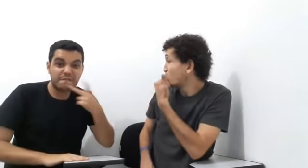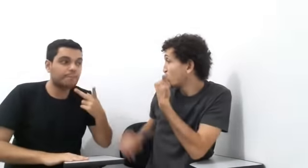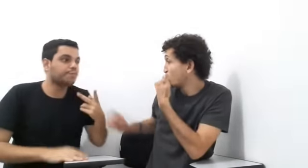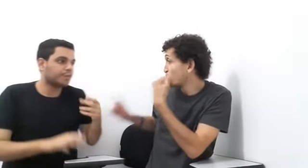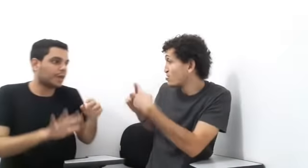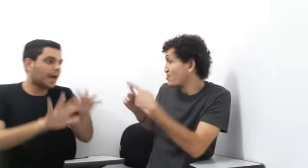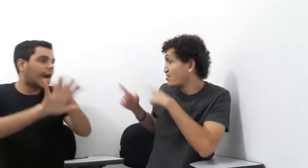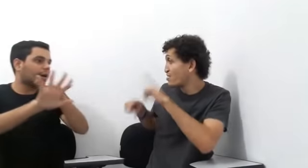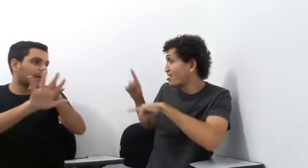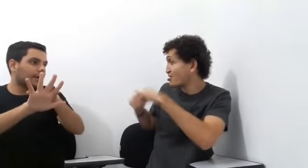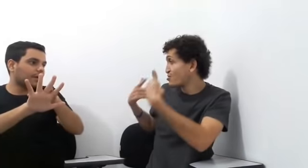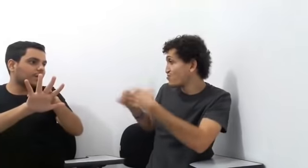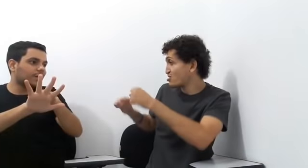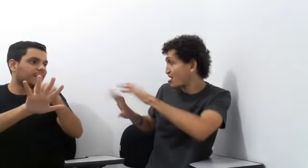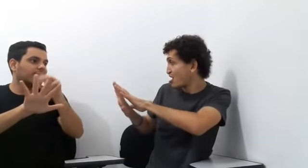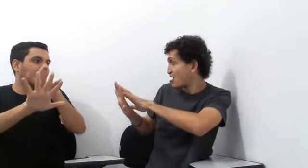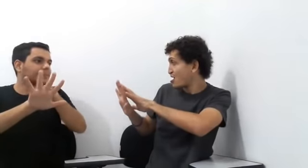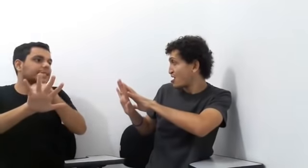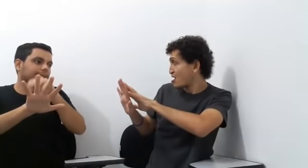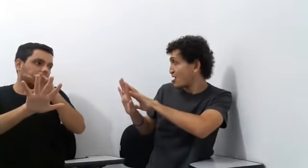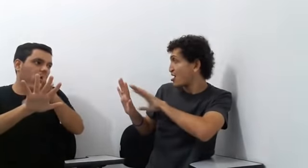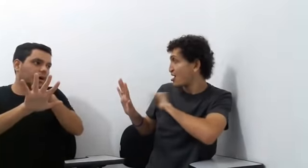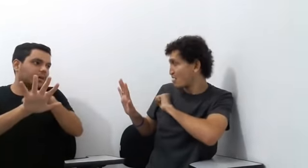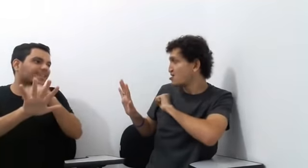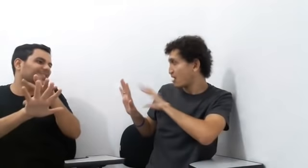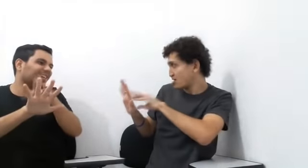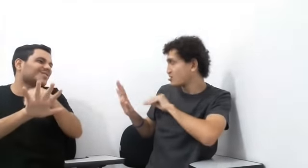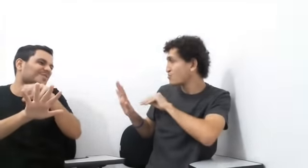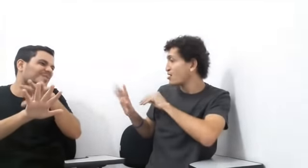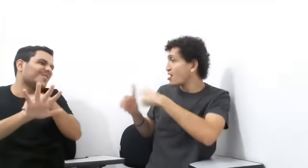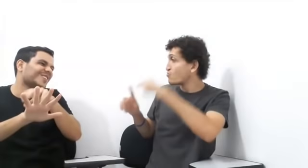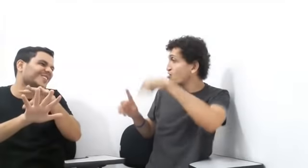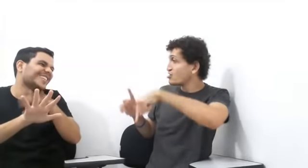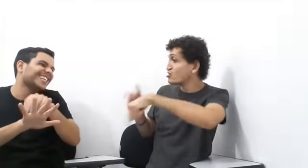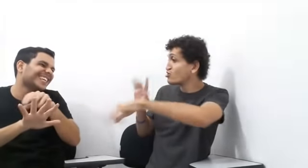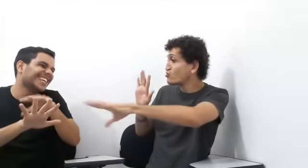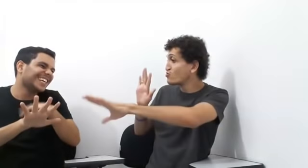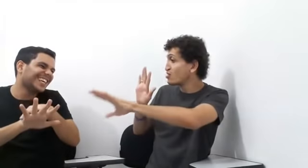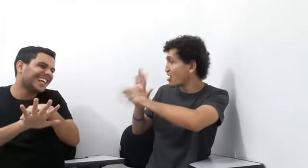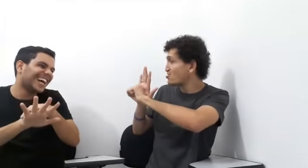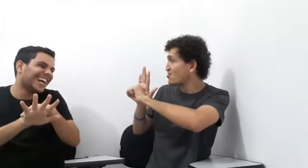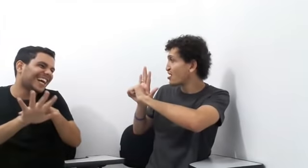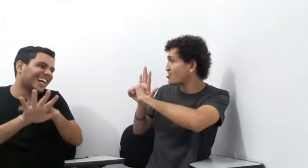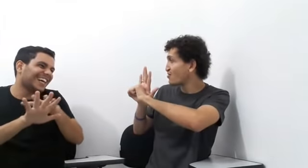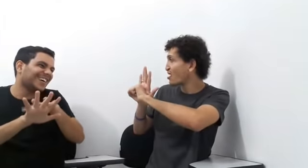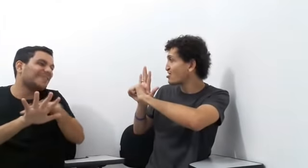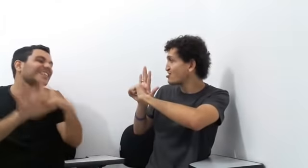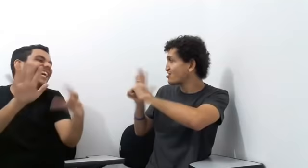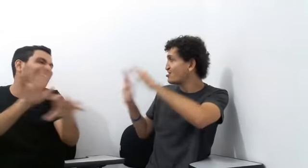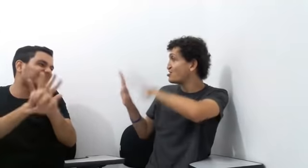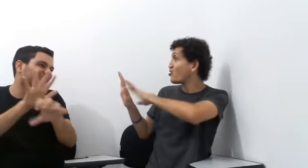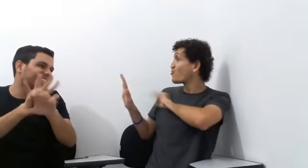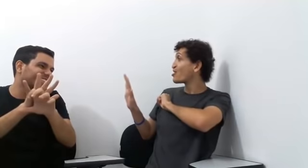Desculpa, porque tem variações mesmo. A abstração, porque ele usa a abstração lá na